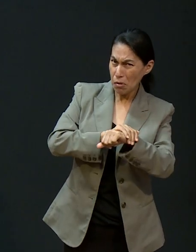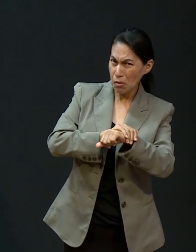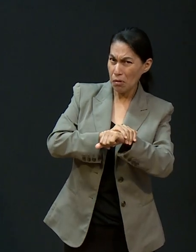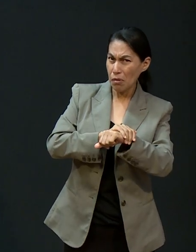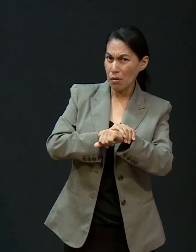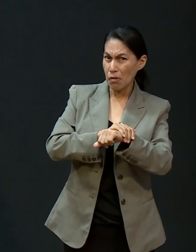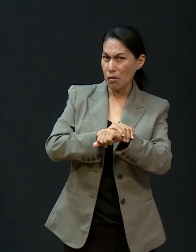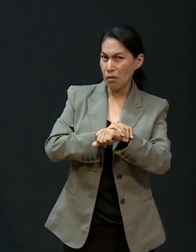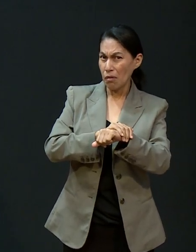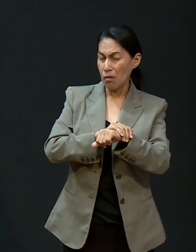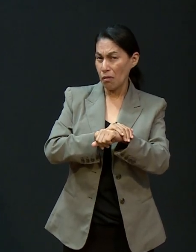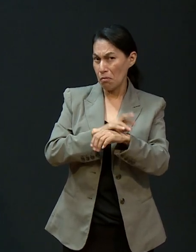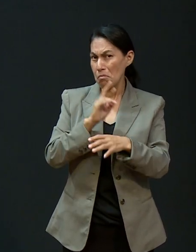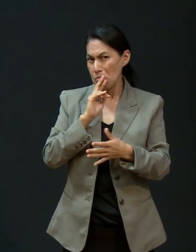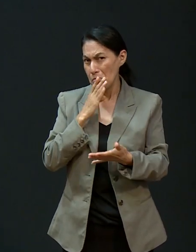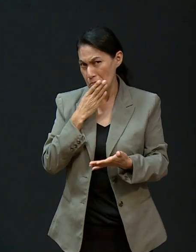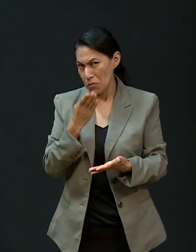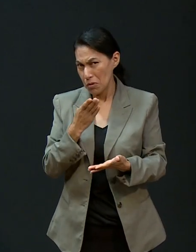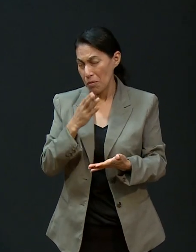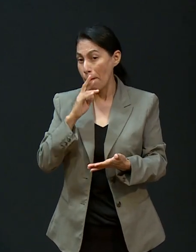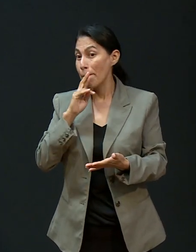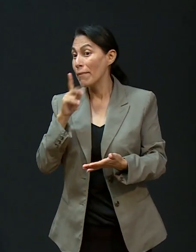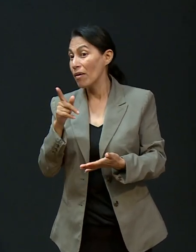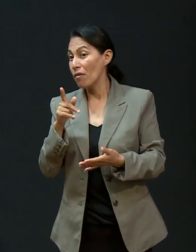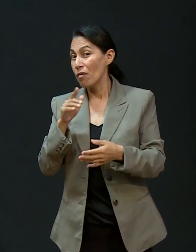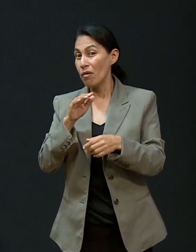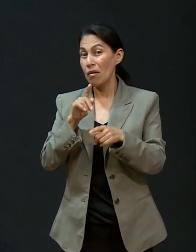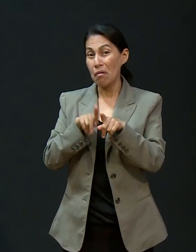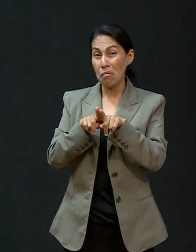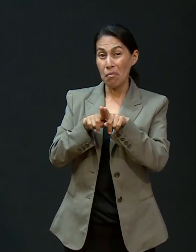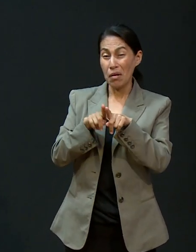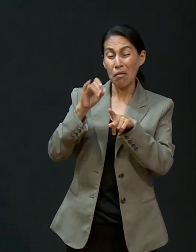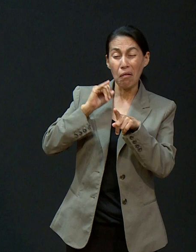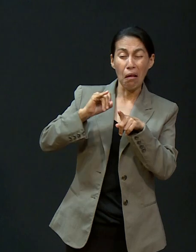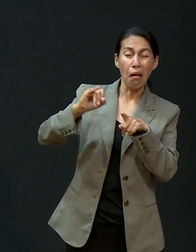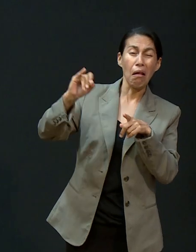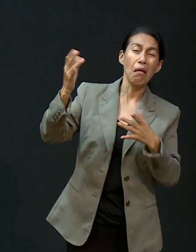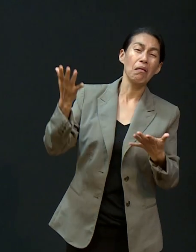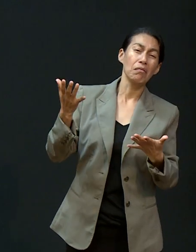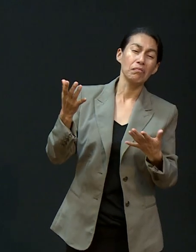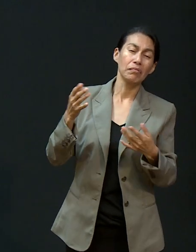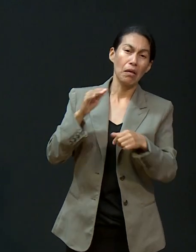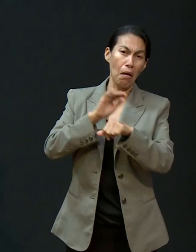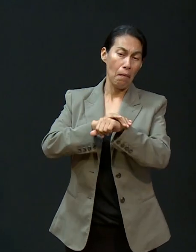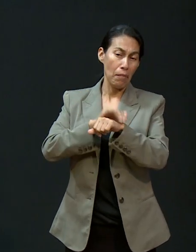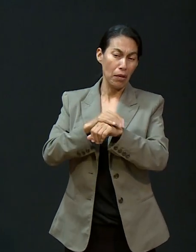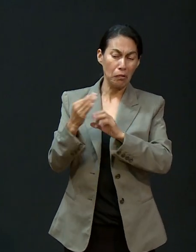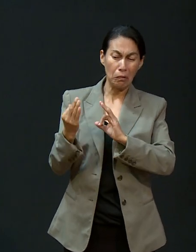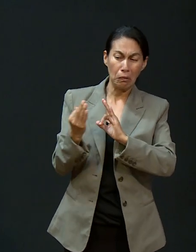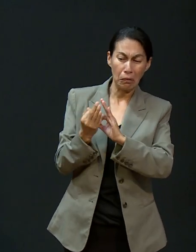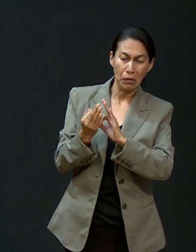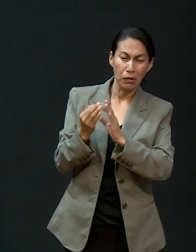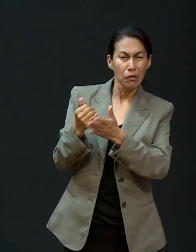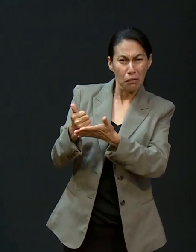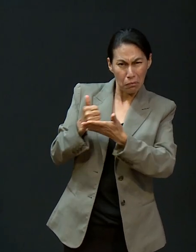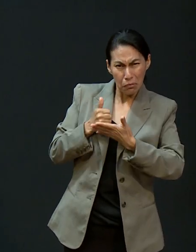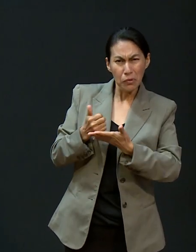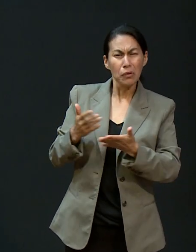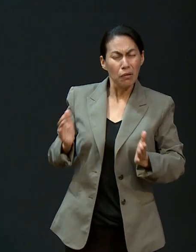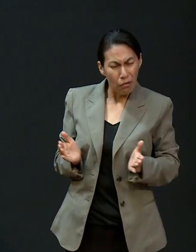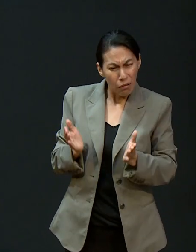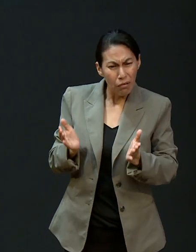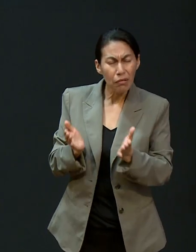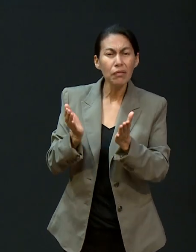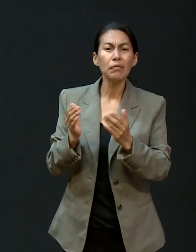muchas veces hay más o es mejor que un hermano a la distancia. Un amigo cercano puede